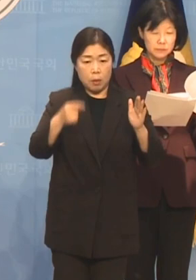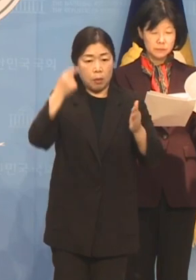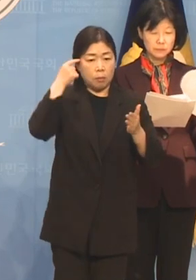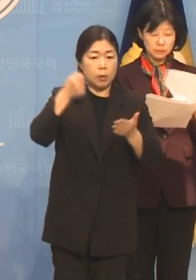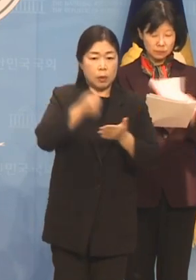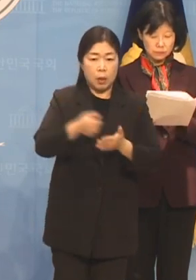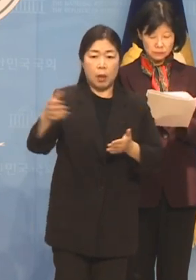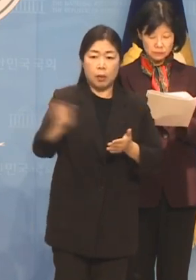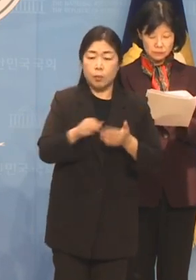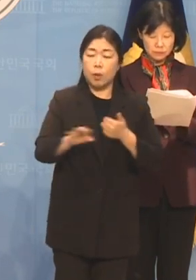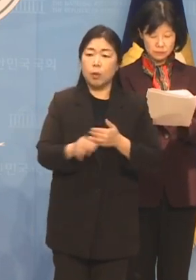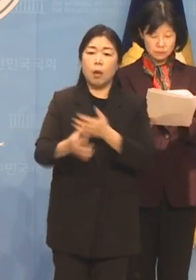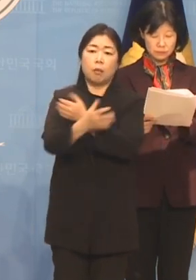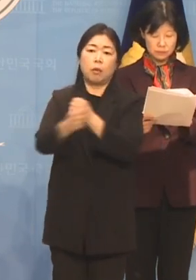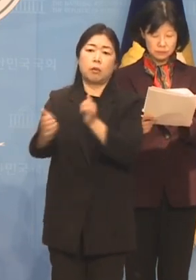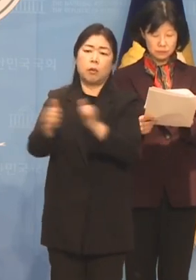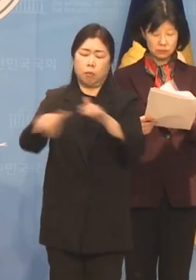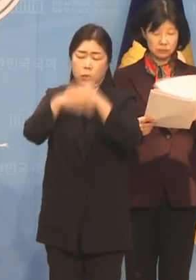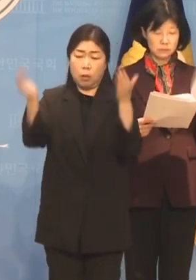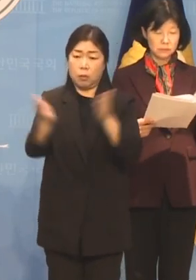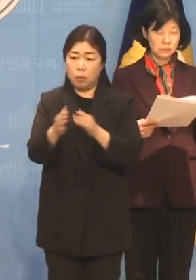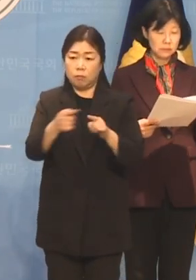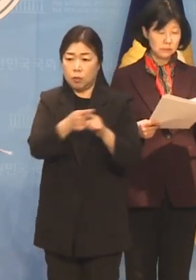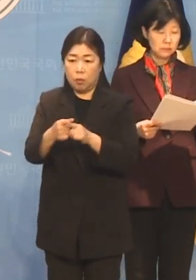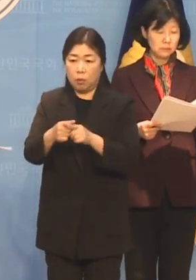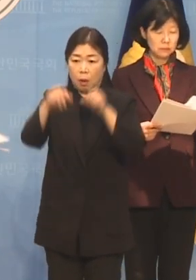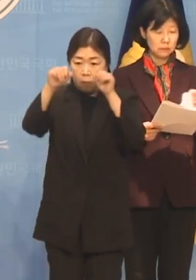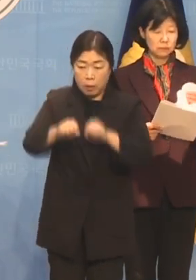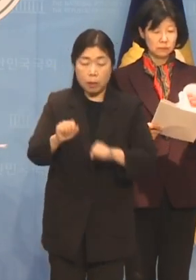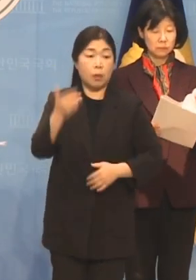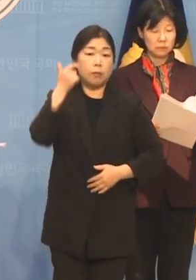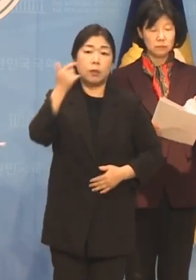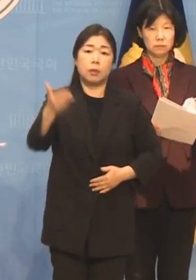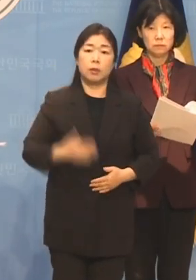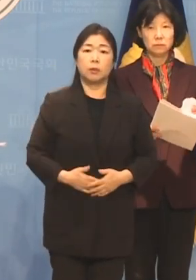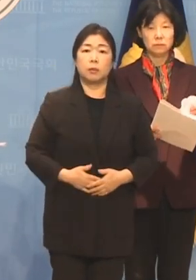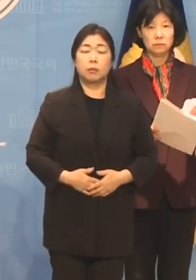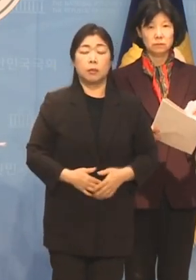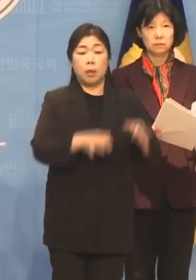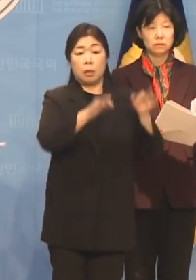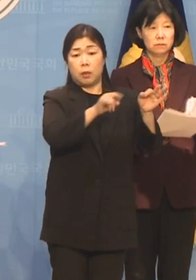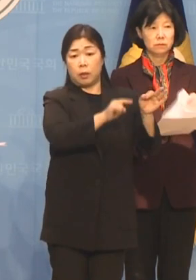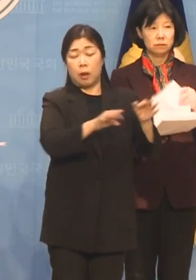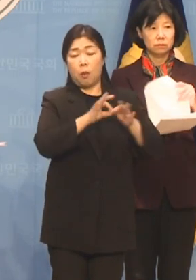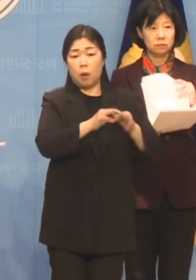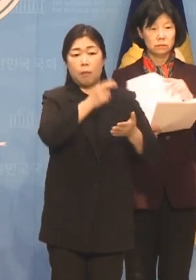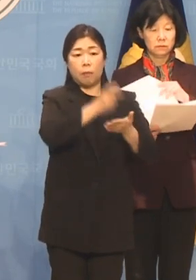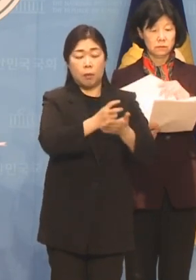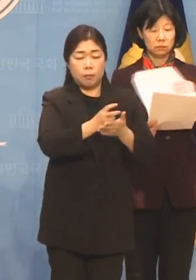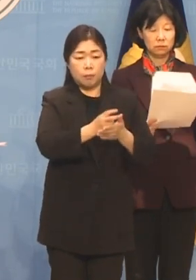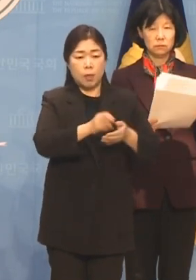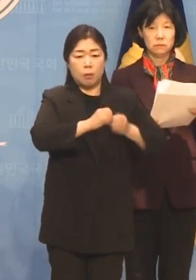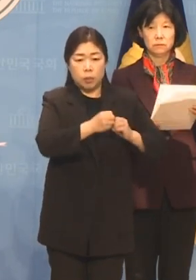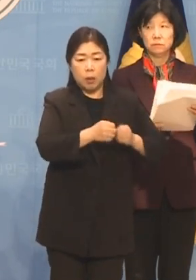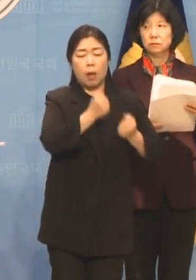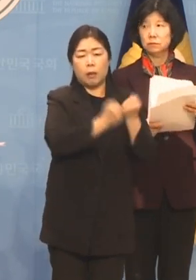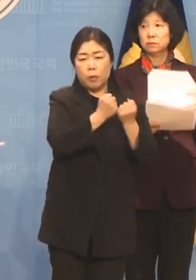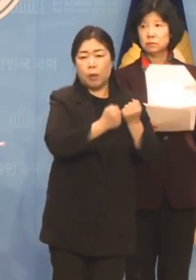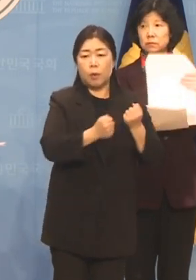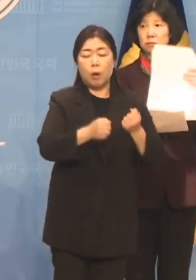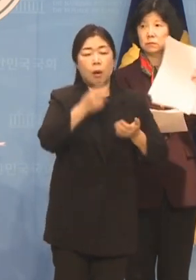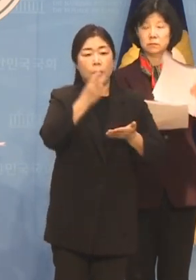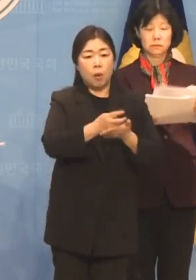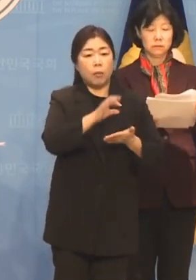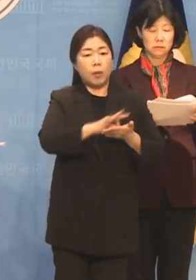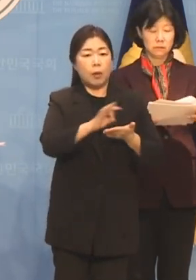결정하면 관련자 모두는 무조건 따라야 하는 것인가요? 누가 은행에게 관련 법을 자의적으로 해석하고 적용할